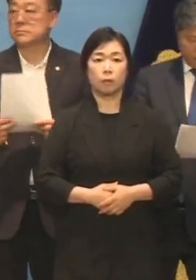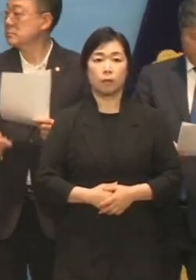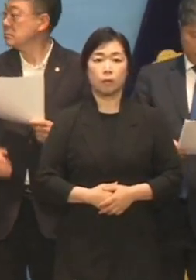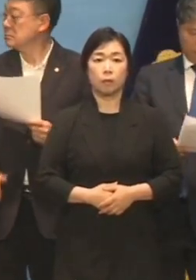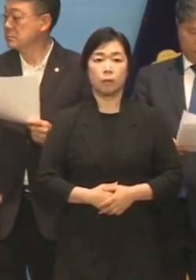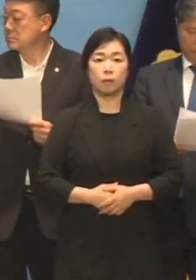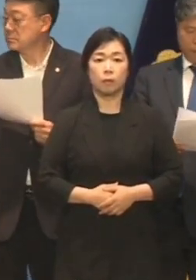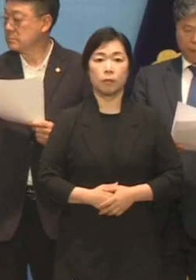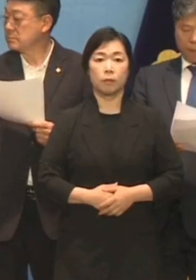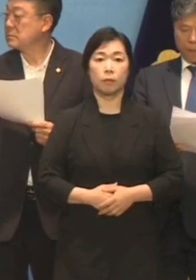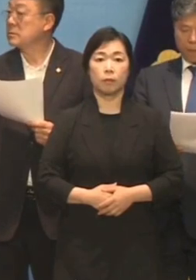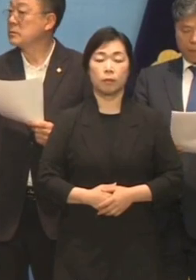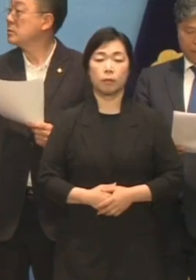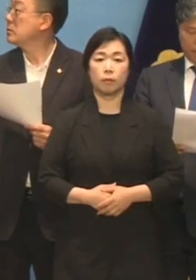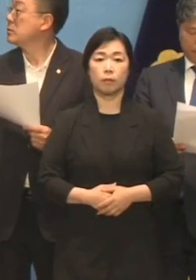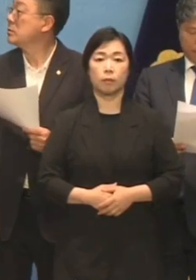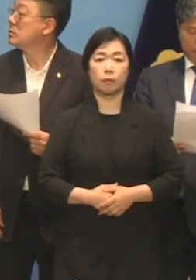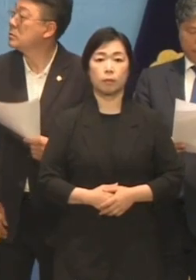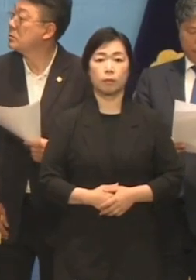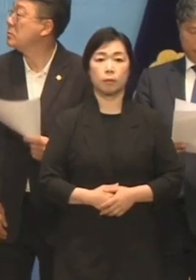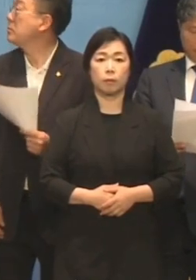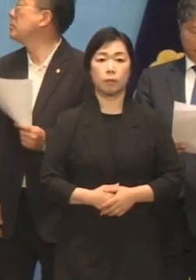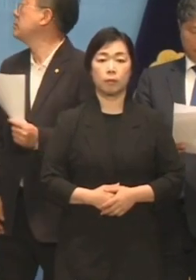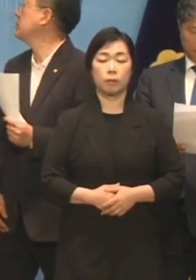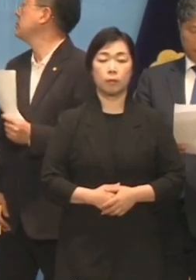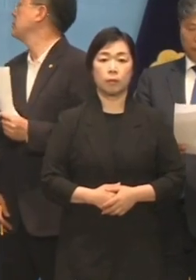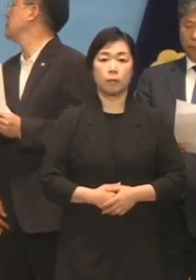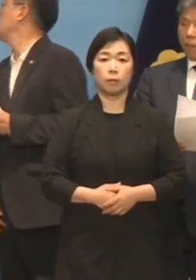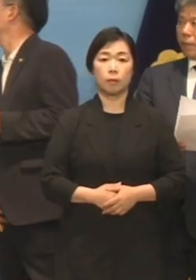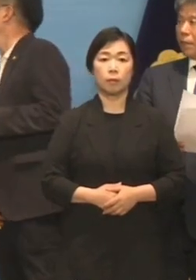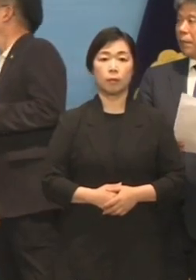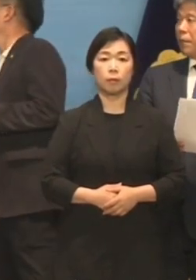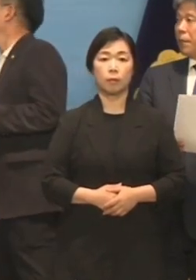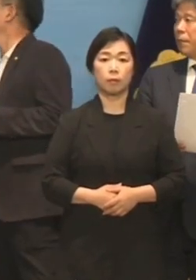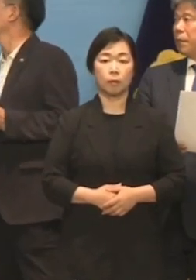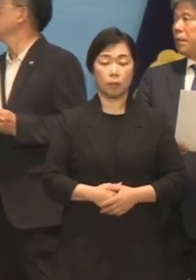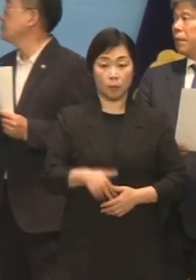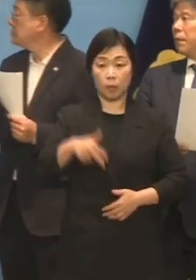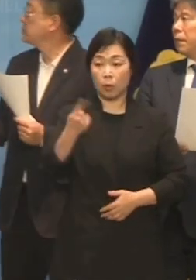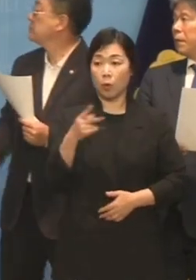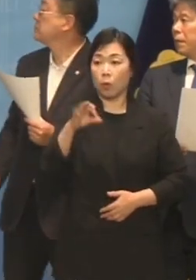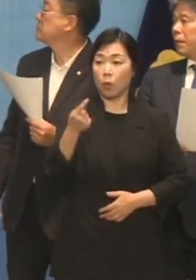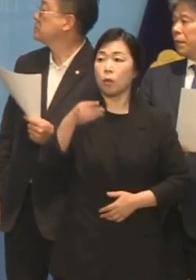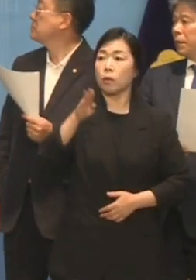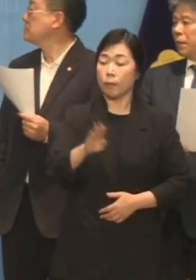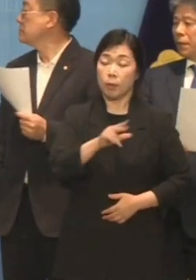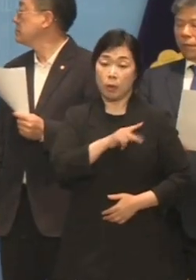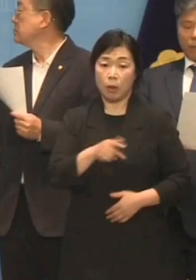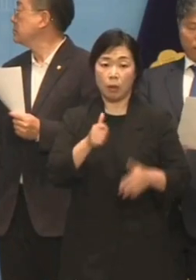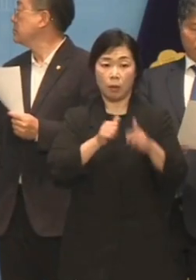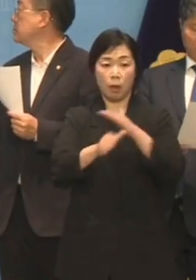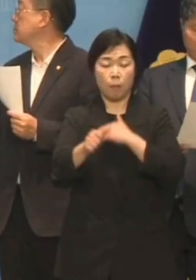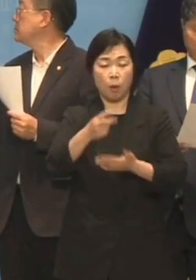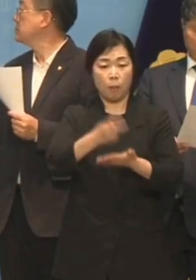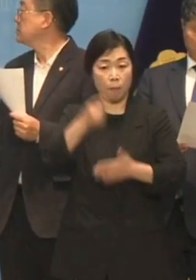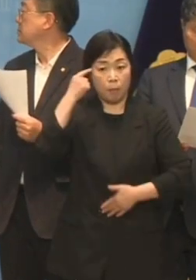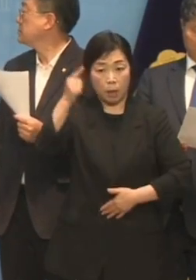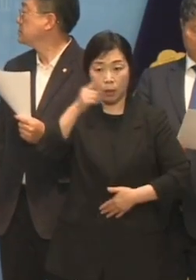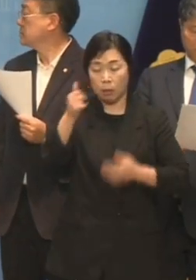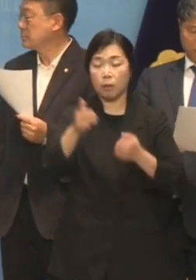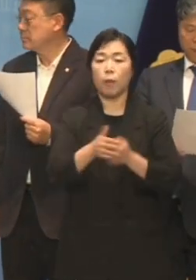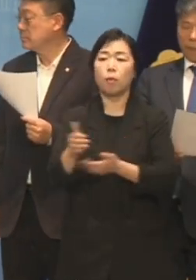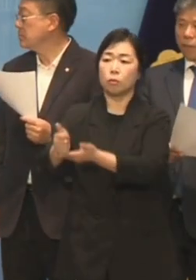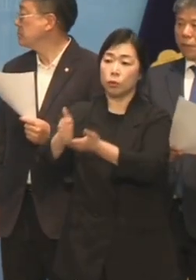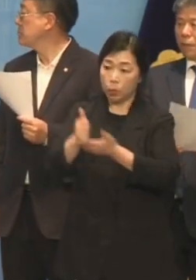의원님 전에 조우섭 의원님 말씀 좀 드려야 됩니다. 법안 발의하신 조우섭 의원님 예 대표 발의자인 조우섭 의원님